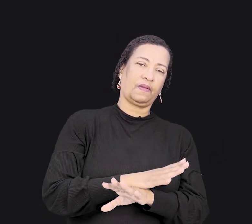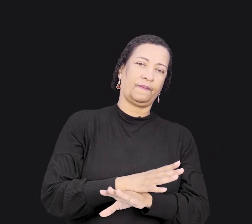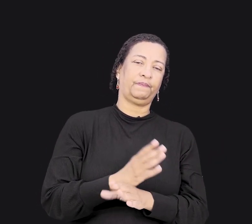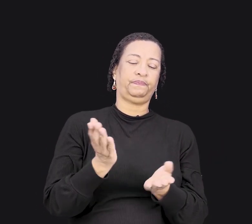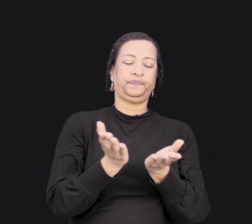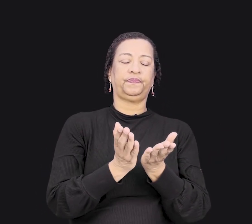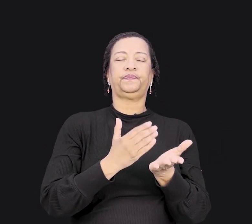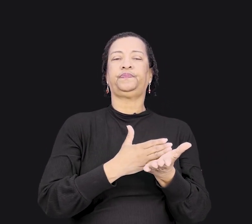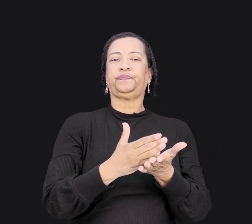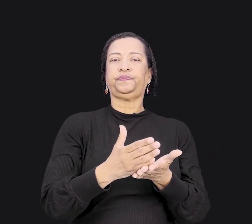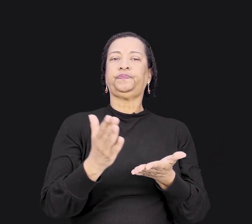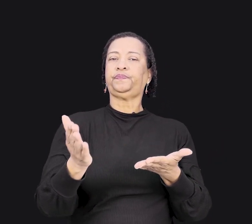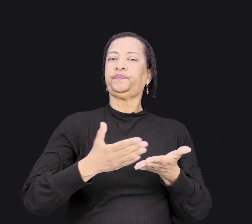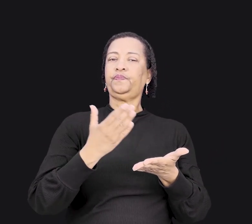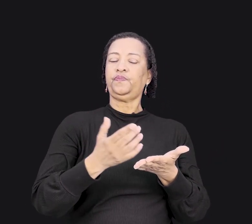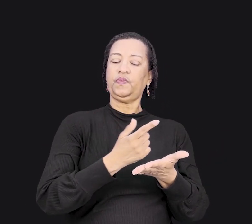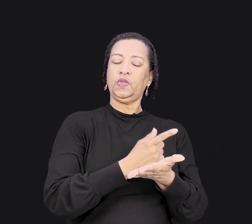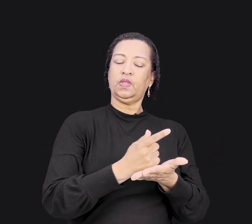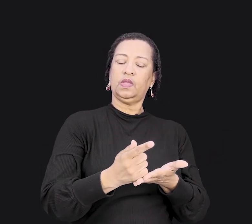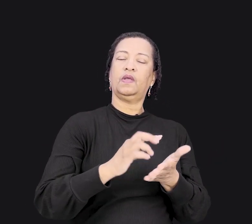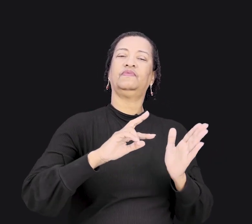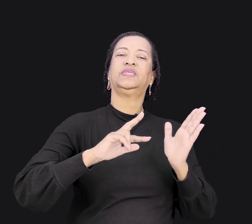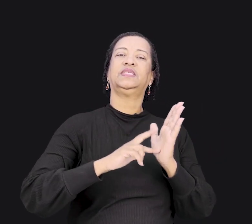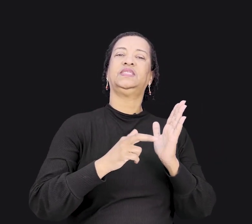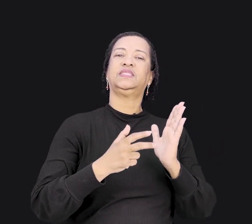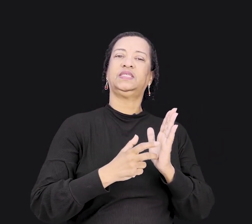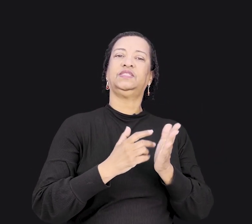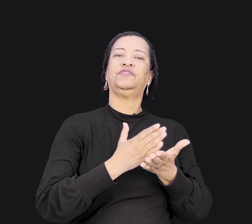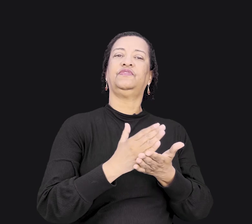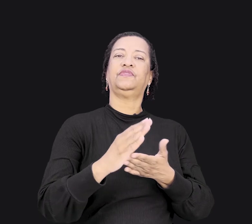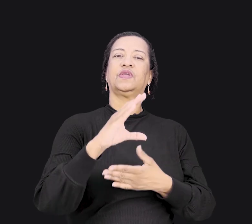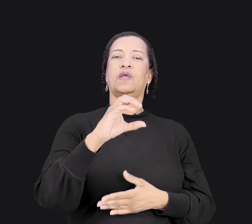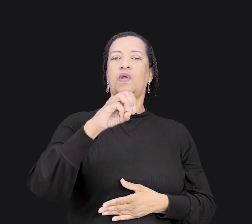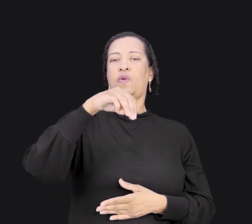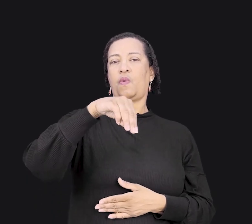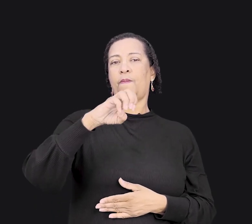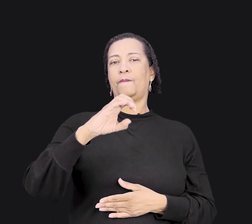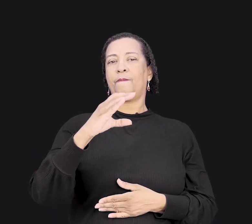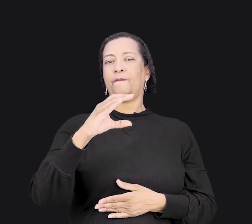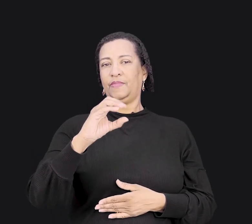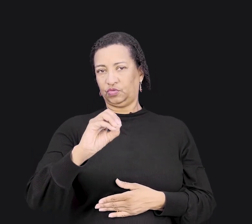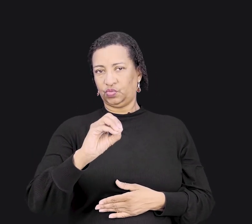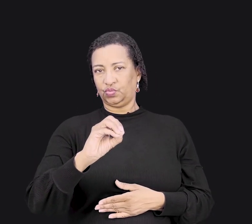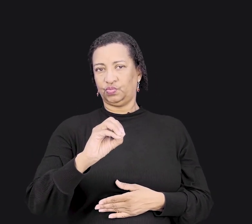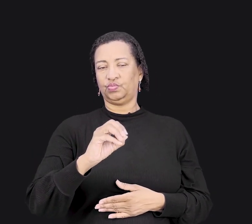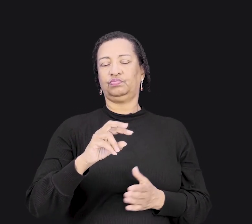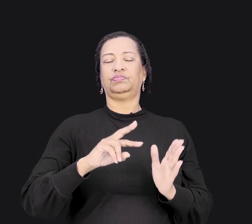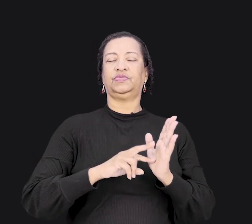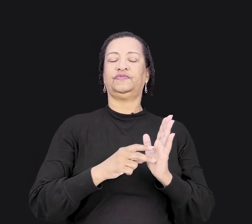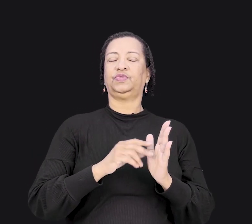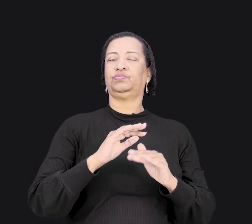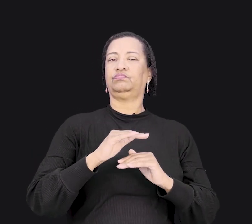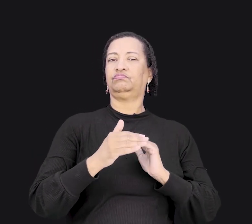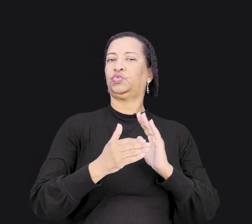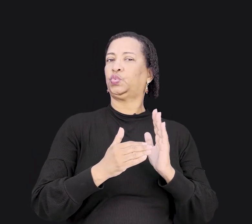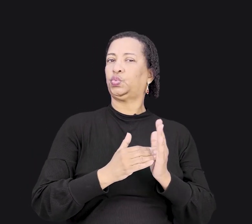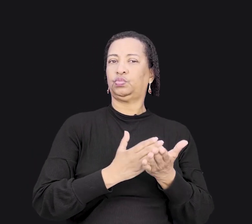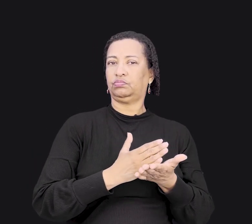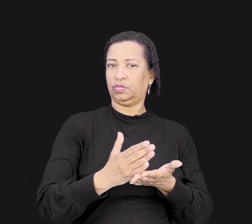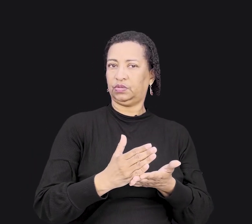começa com o livro de Gênesis, que significa começo. O livro de Gênesis tem a ver com o começo de tudo. Deus humilhou Jó, um